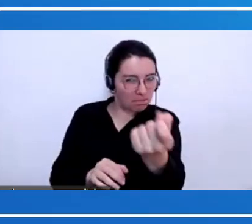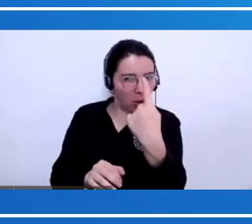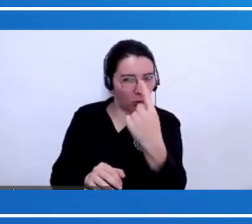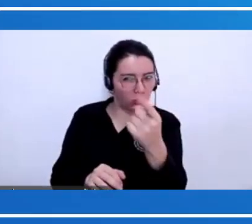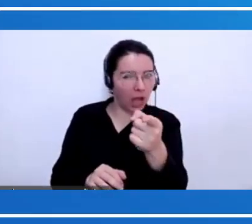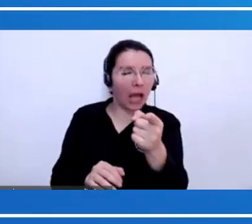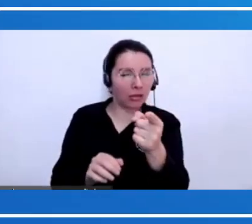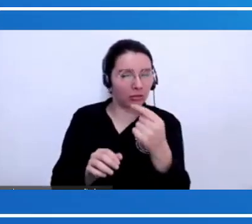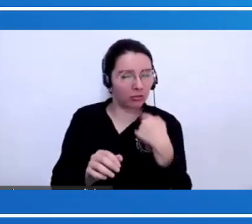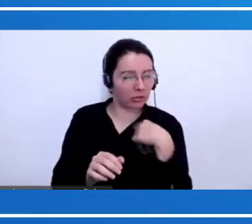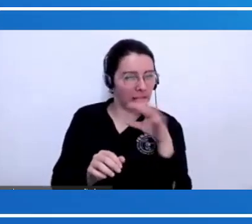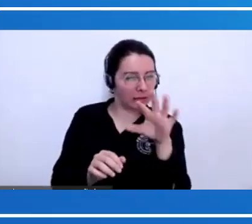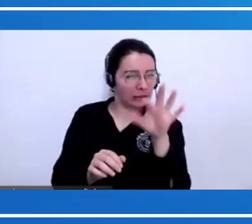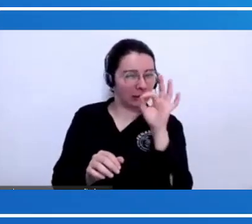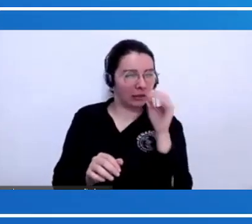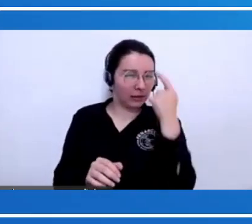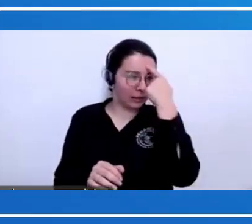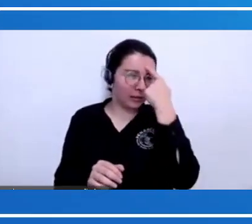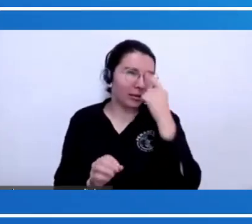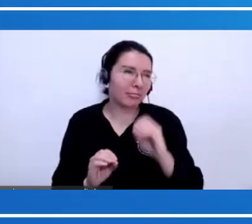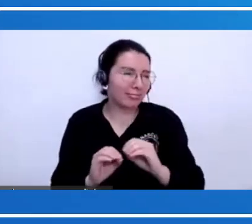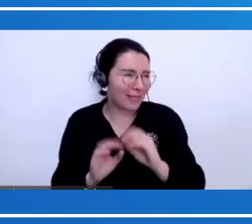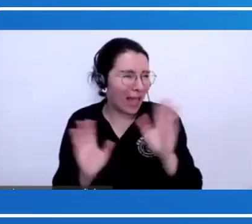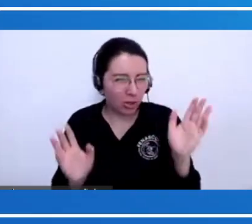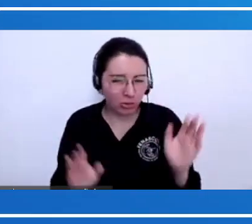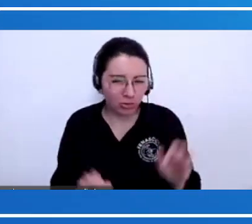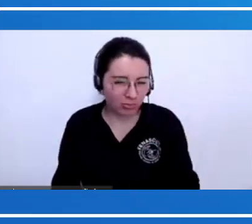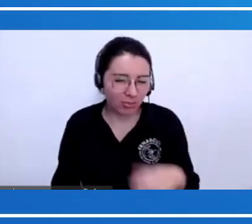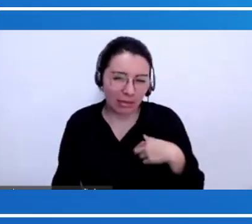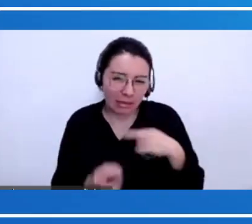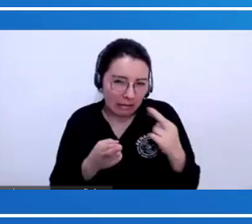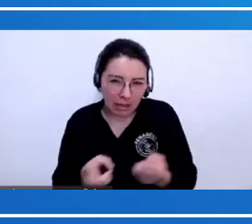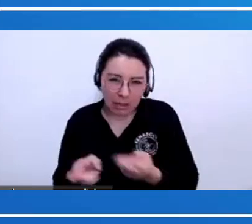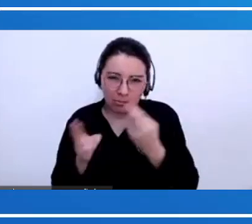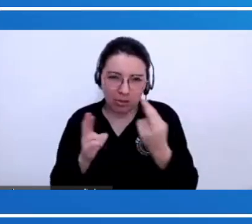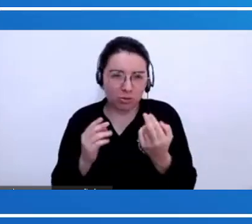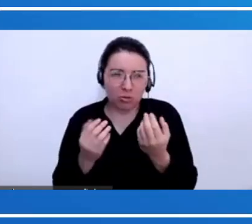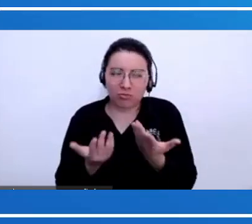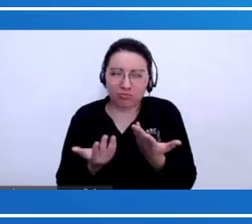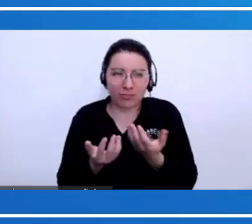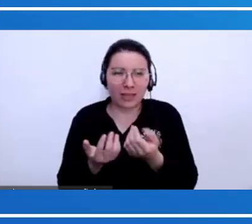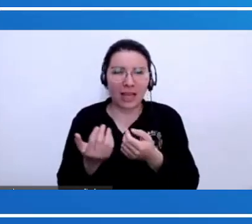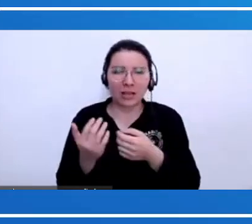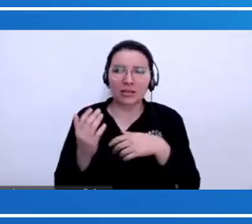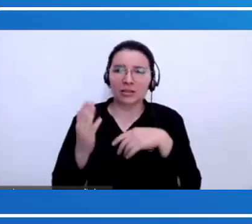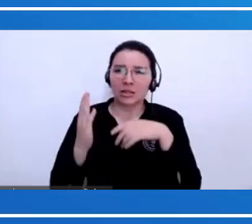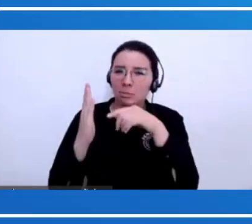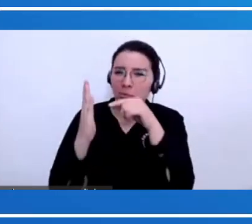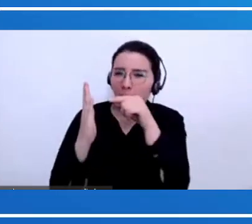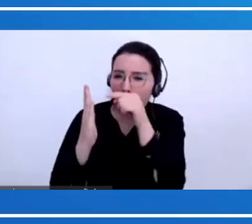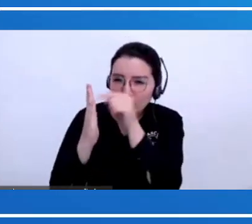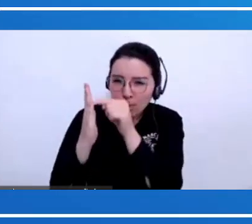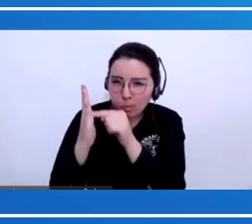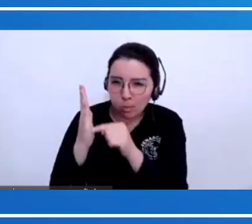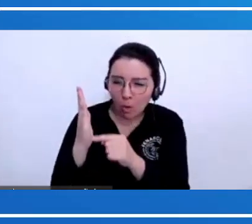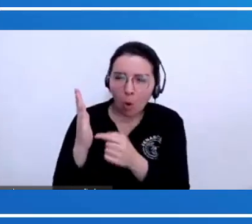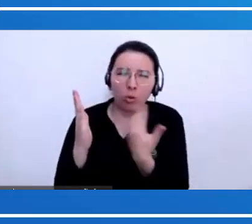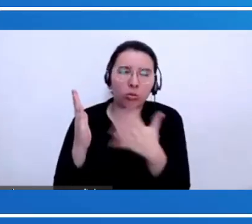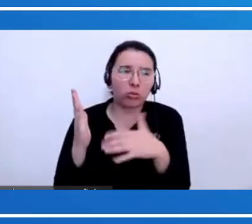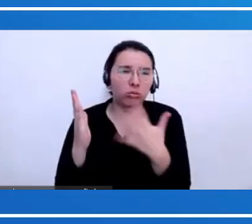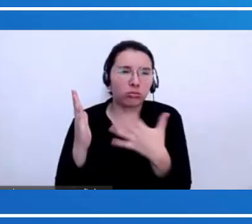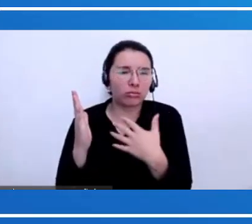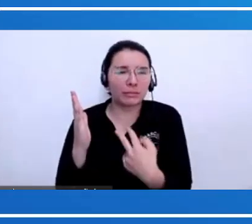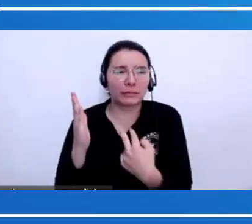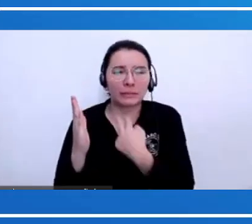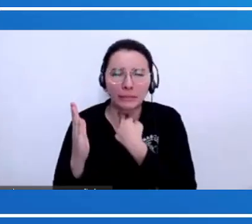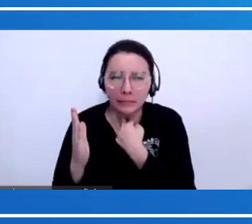plantea. Efectivamente son muchas las limitaciones que hemos evidenciado, que hemos notado en la comunidad,